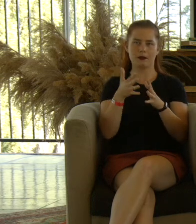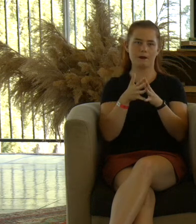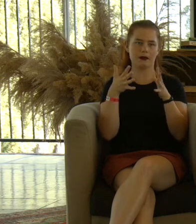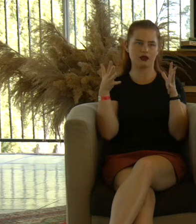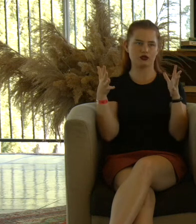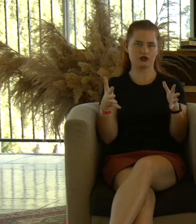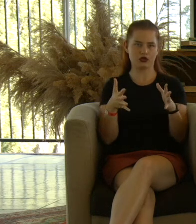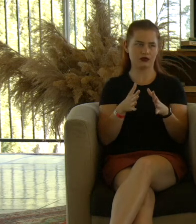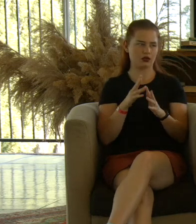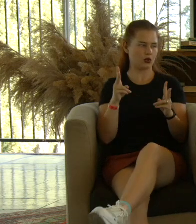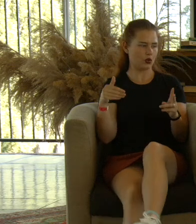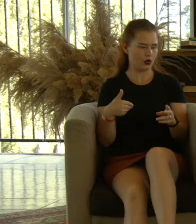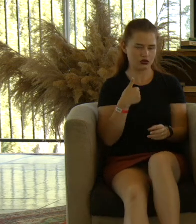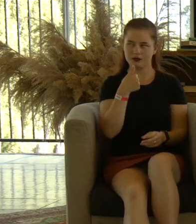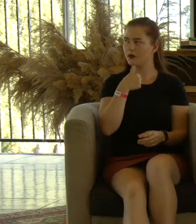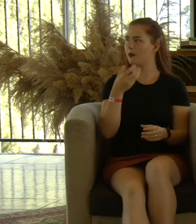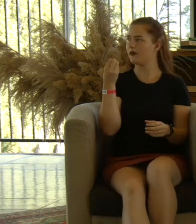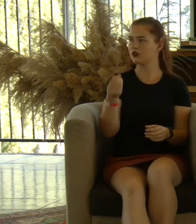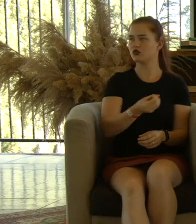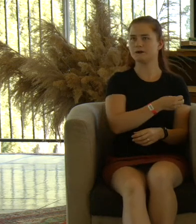большое. Кто хочет еще